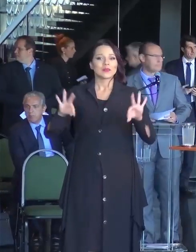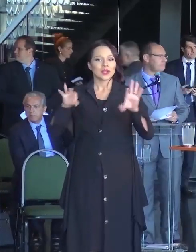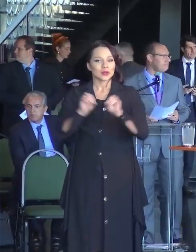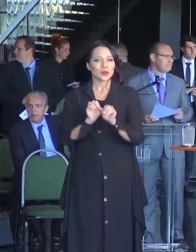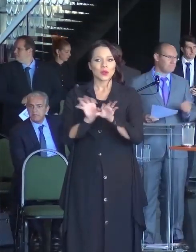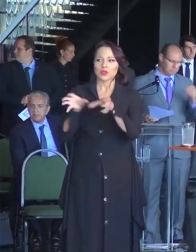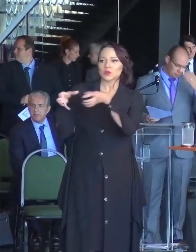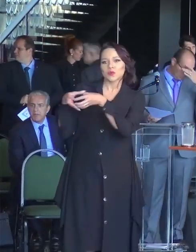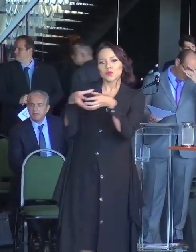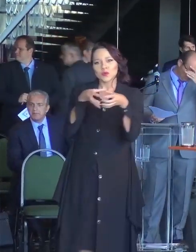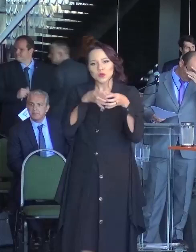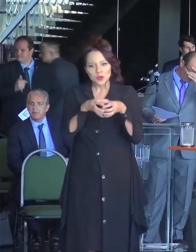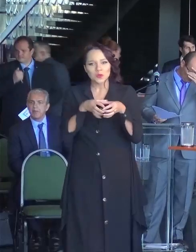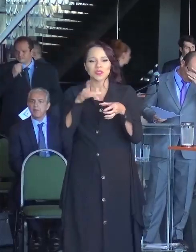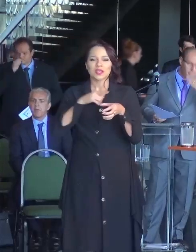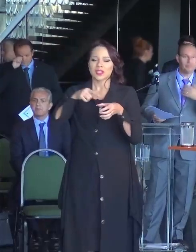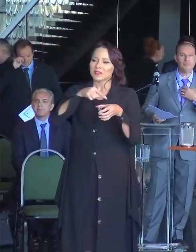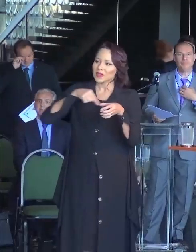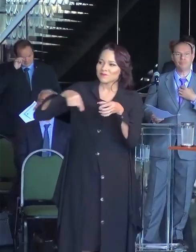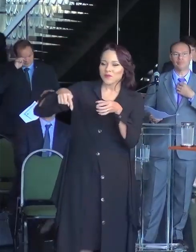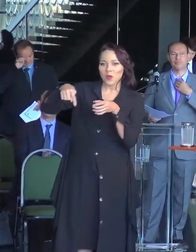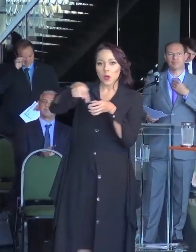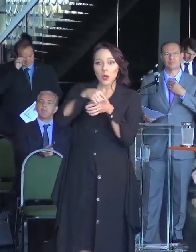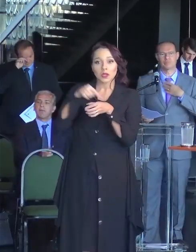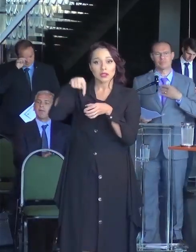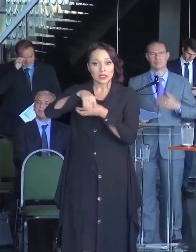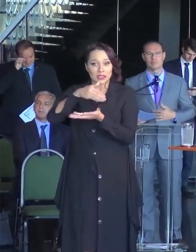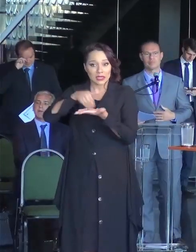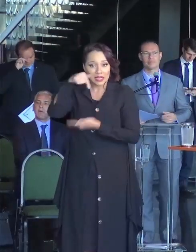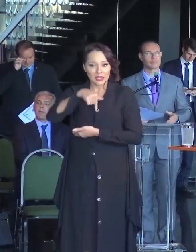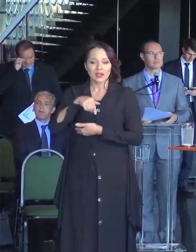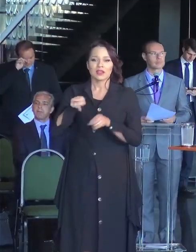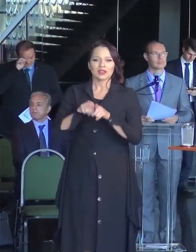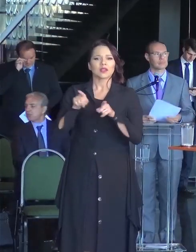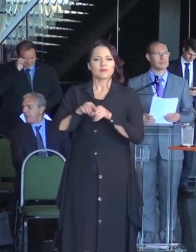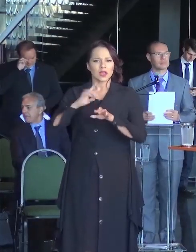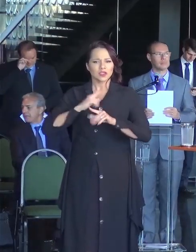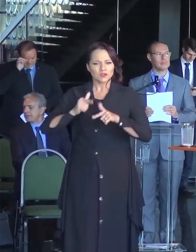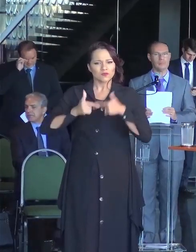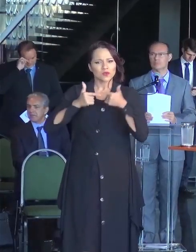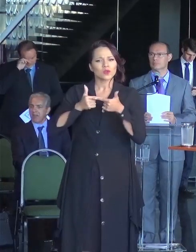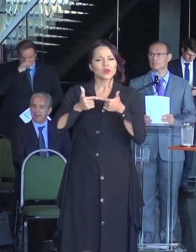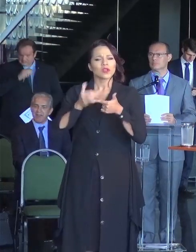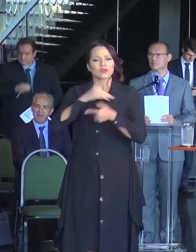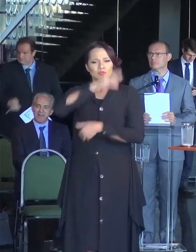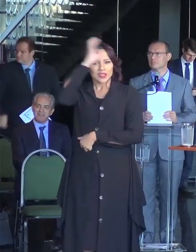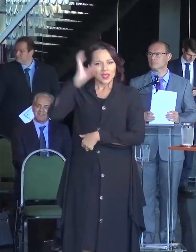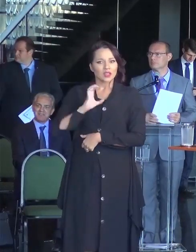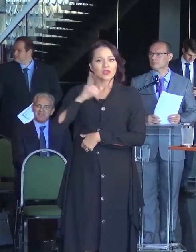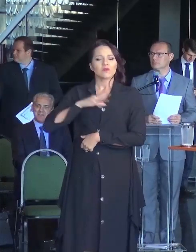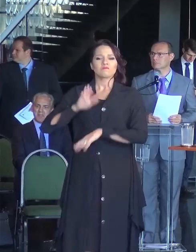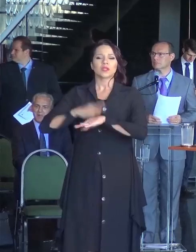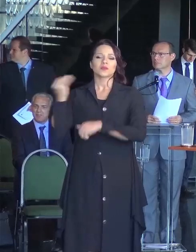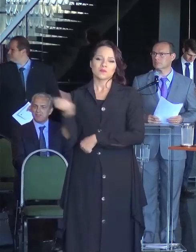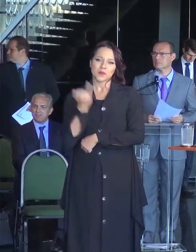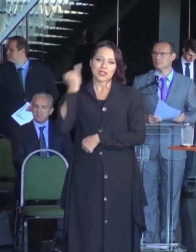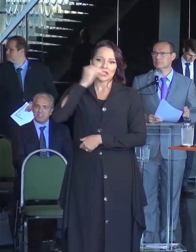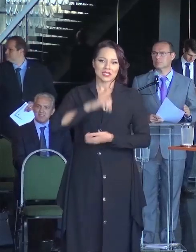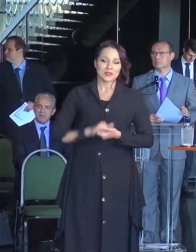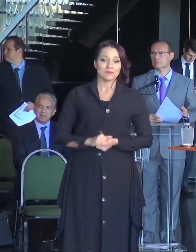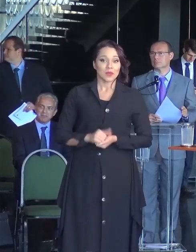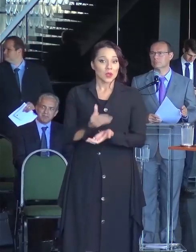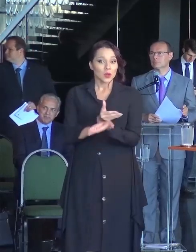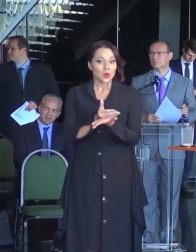todos os organismos que estão em torno, não desta Secretaria, mas da causa consumerista, que é o que nos importa no final das contas.